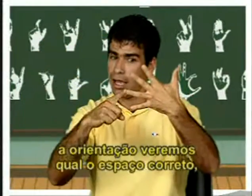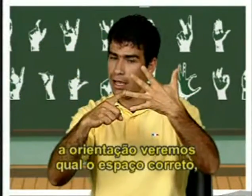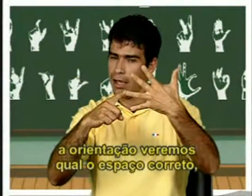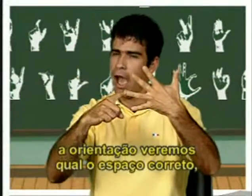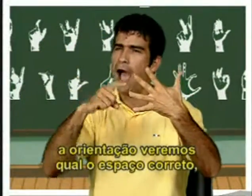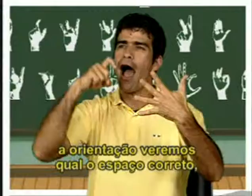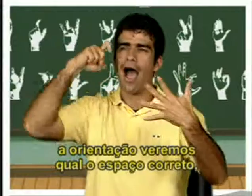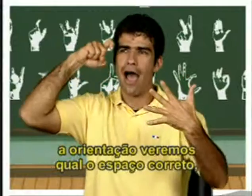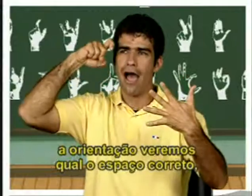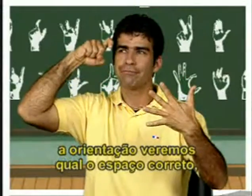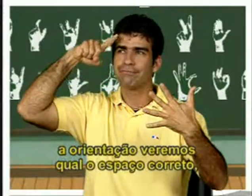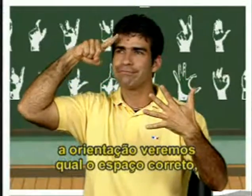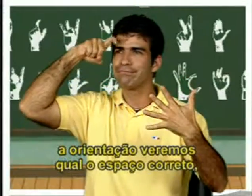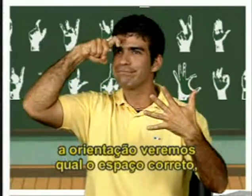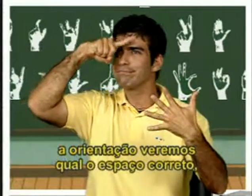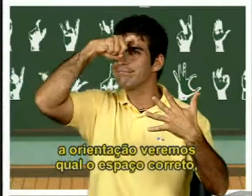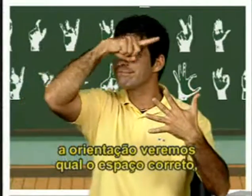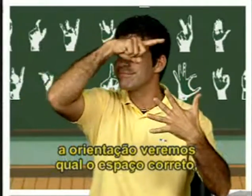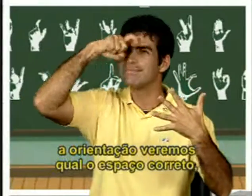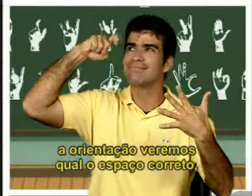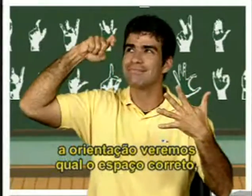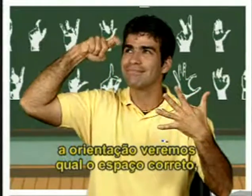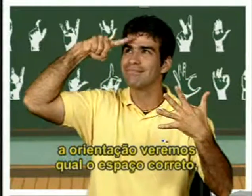A orientação, veremos qual o espaço correto.